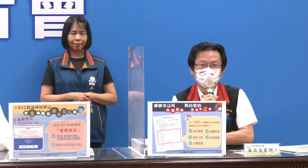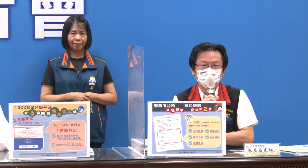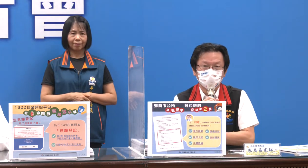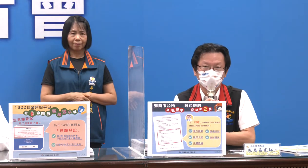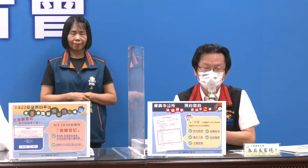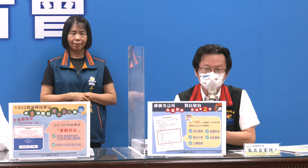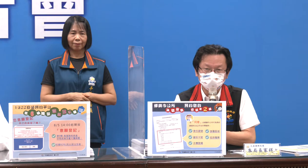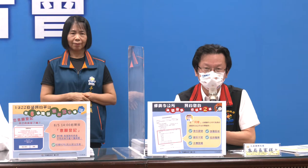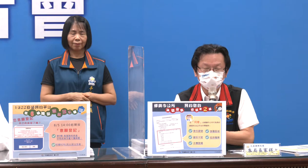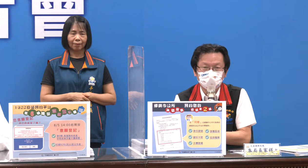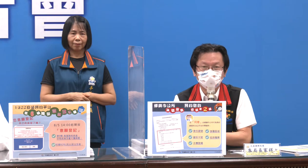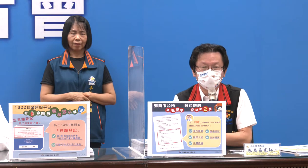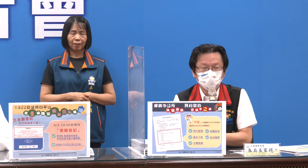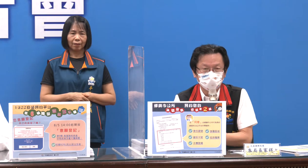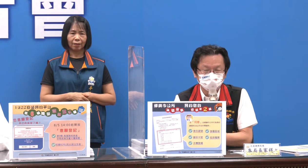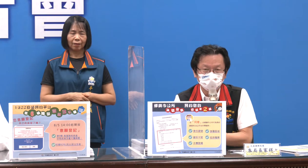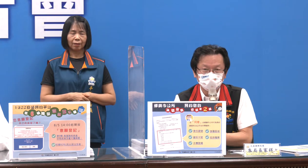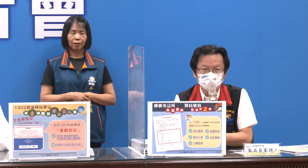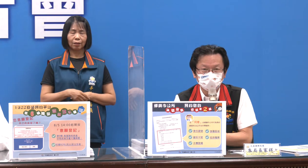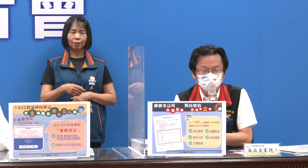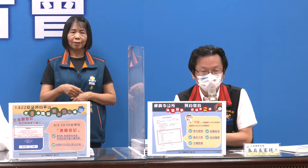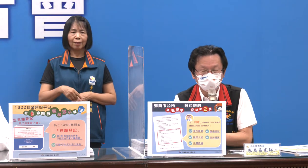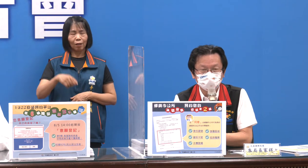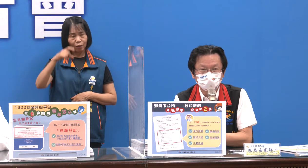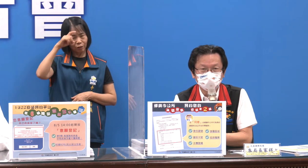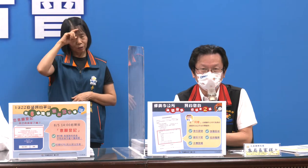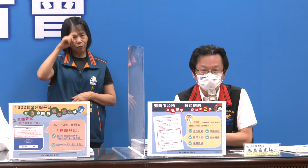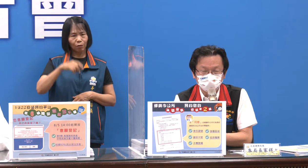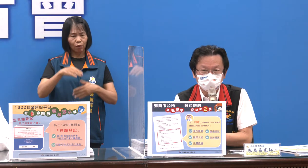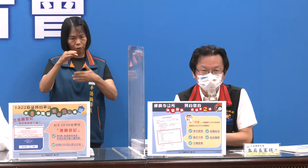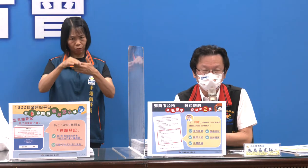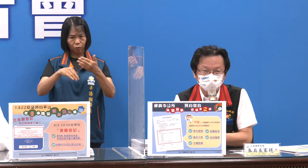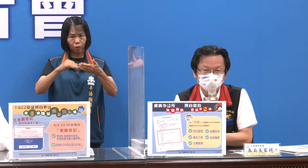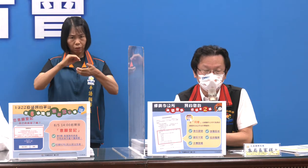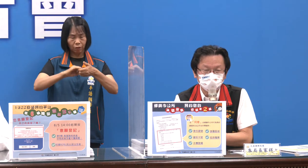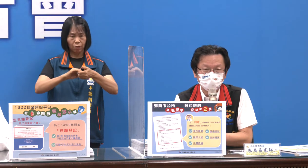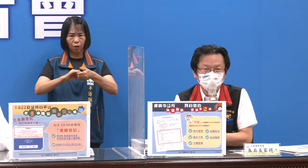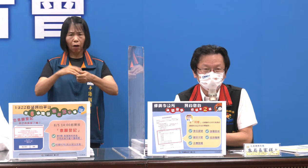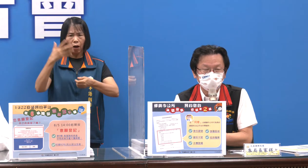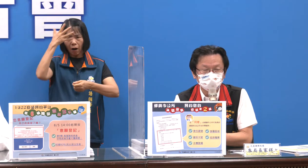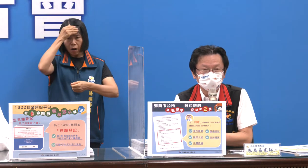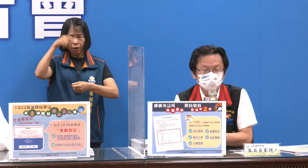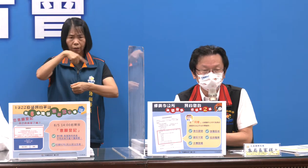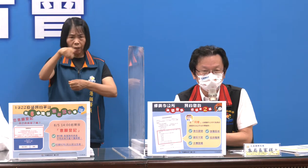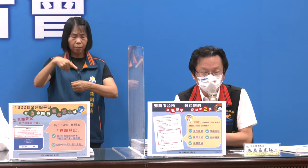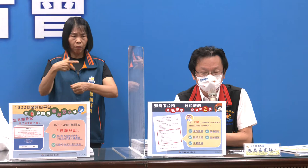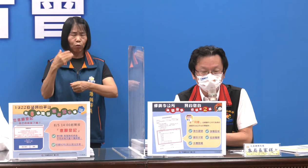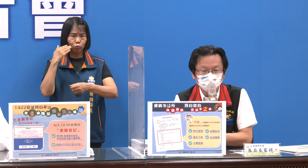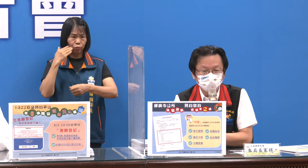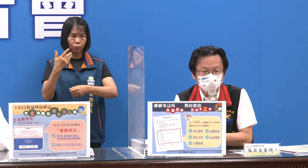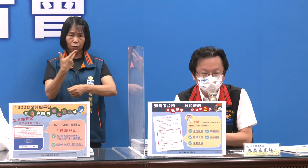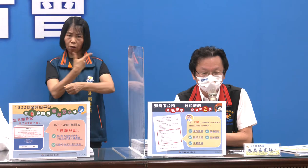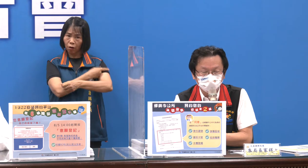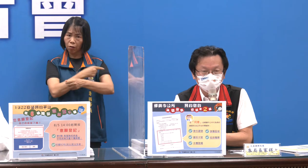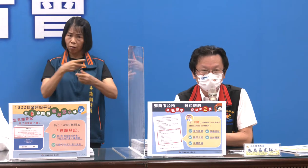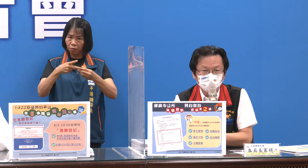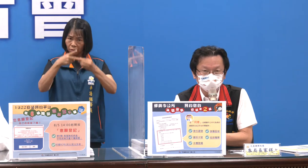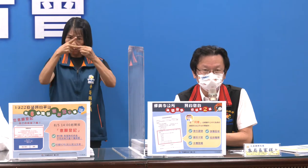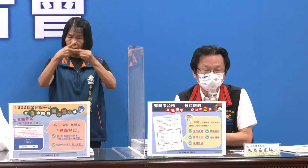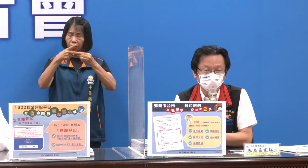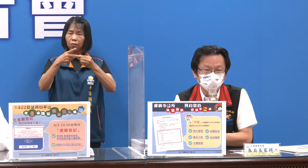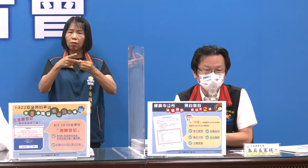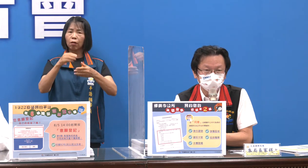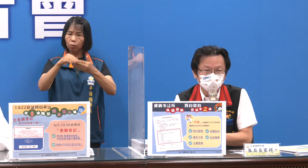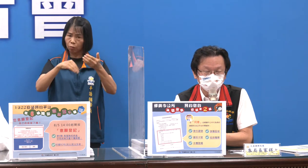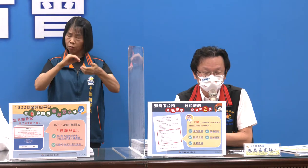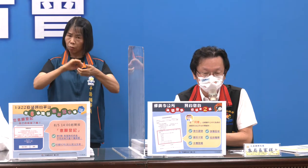为我们还是希望我们的符合规定打第二剂老人家，能够确定的了解他